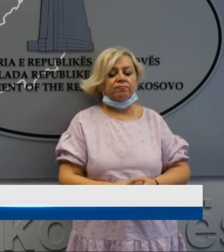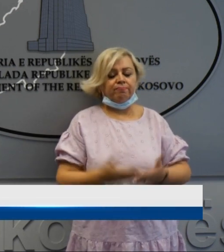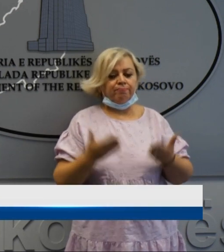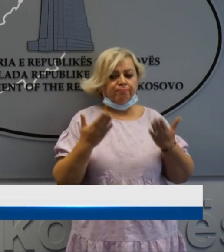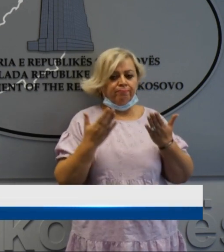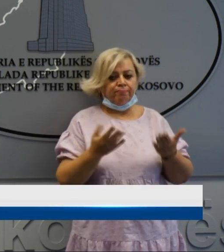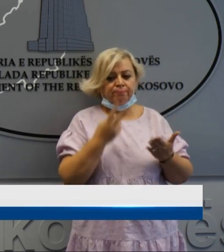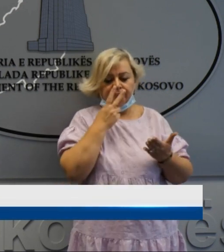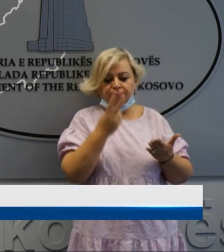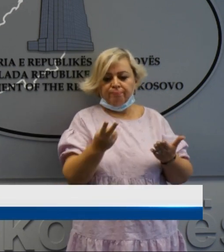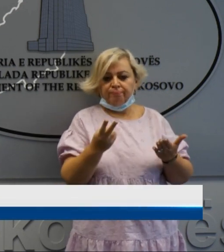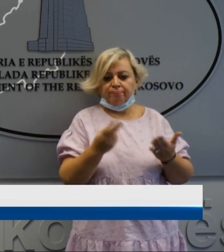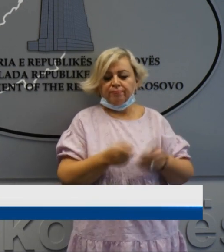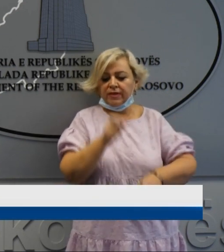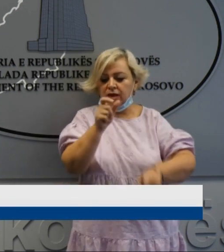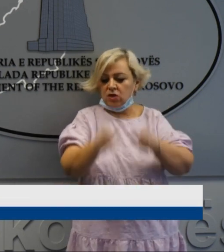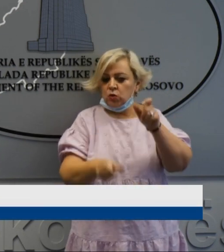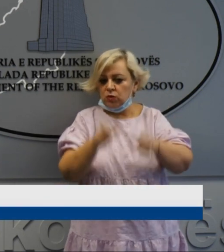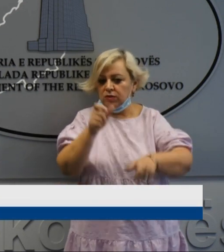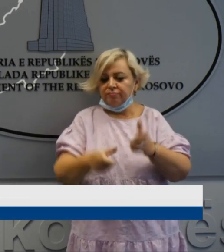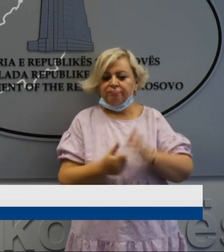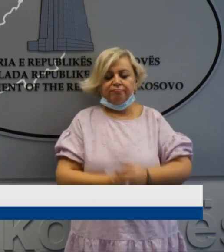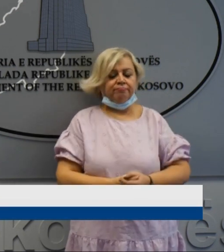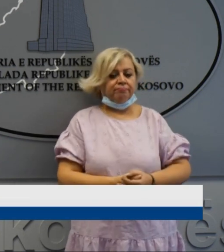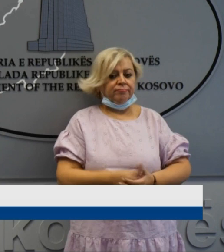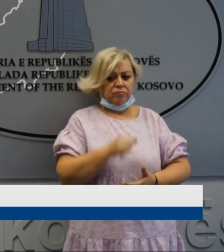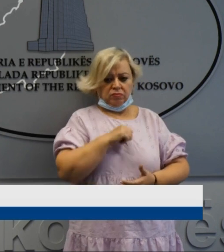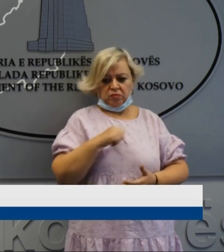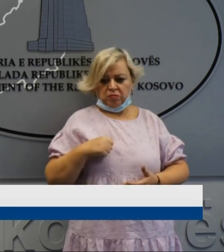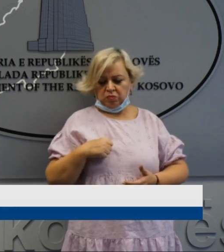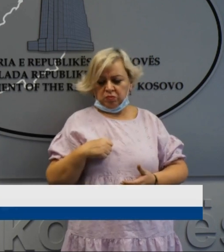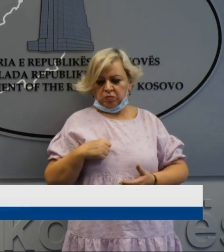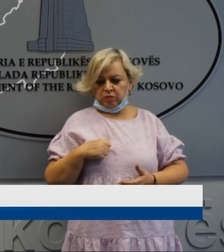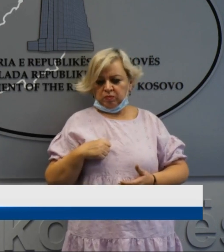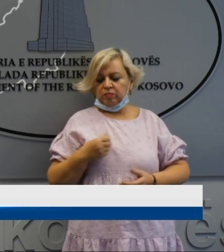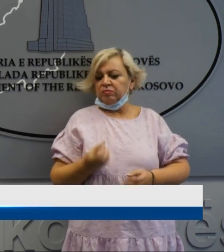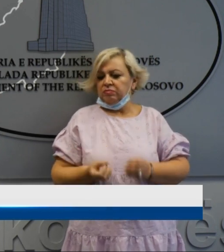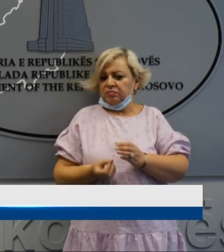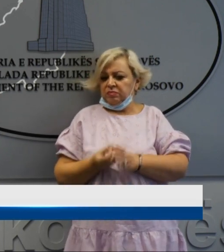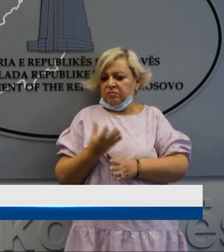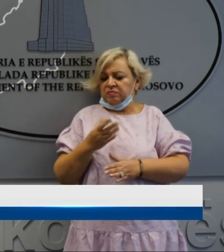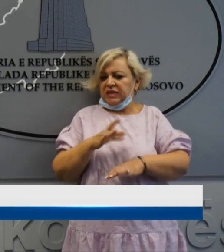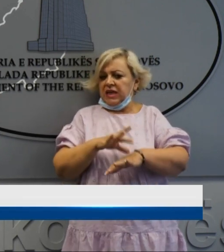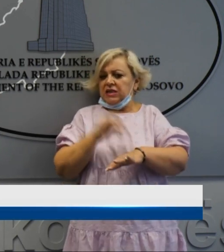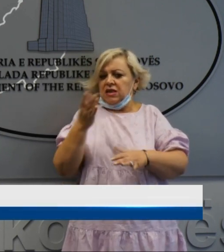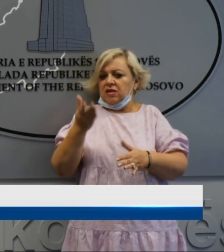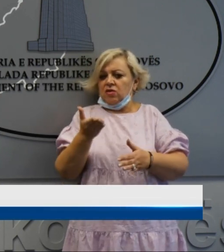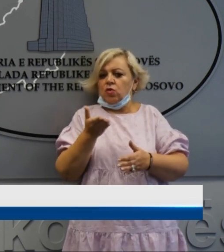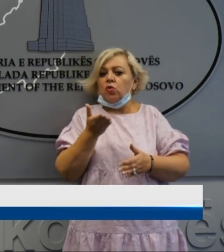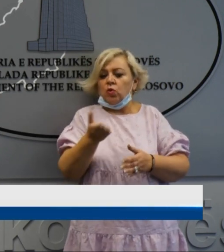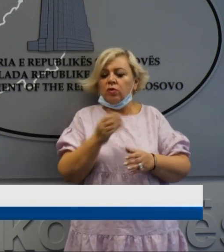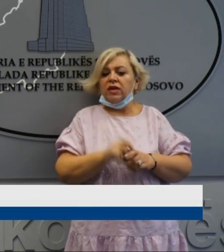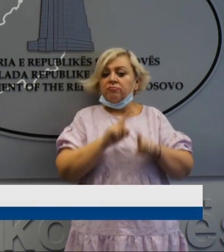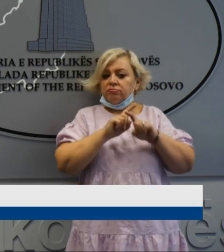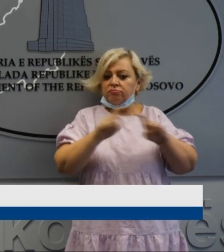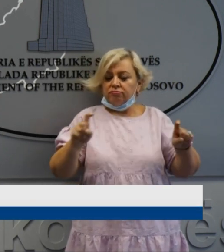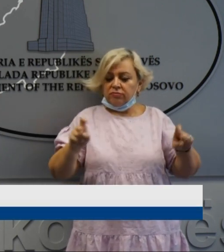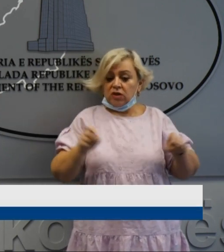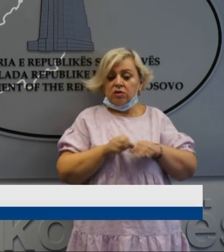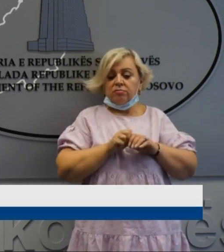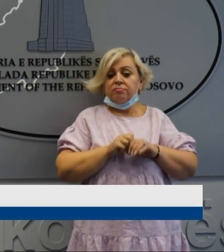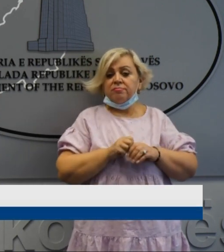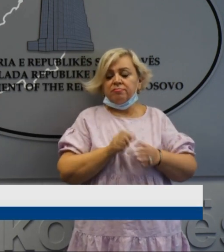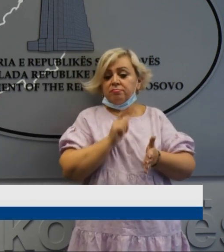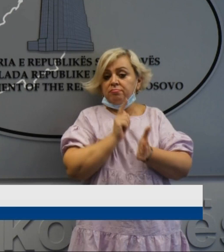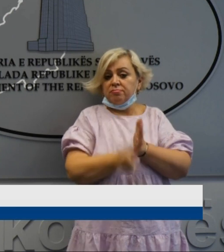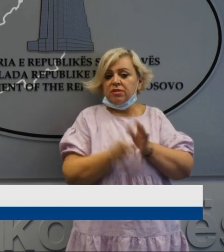Duket se në mesin e qytetarve, por jo vetëm, është krijuar një ide se ky variant, edhe pse po shpërndahet